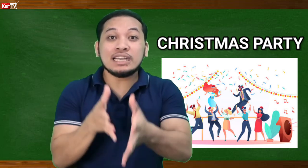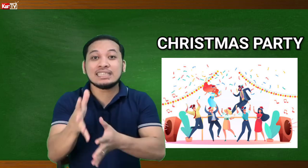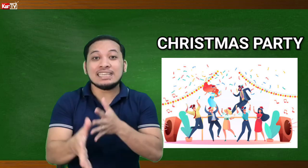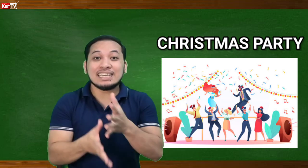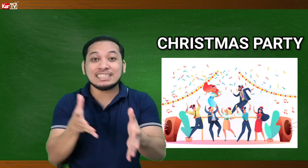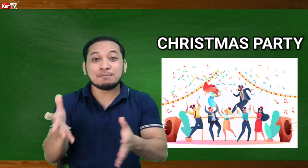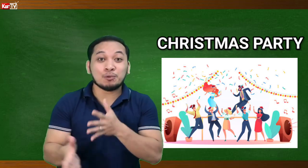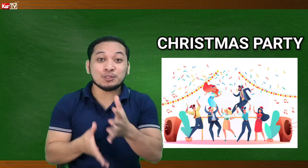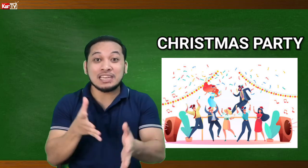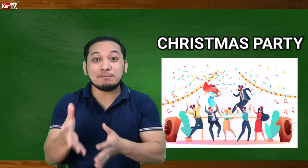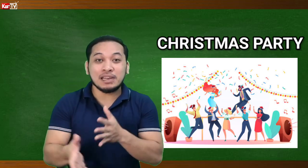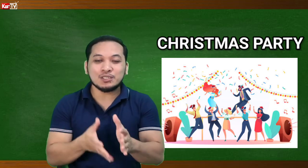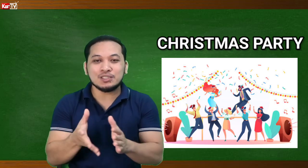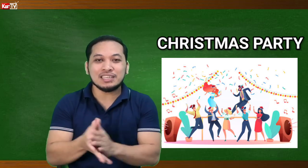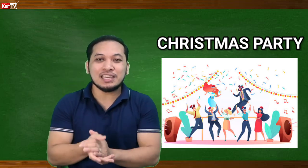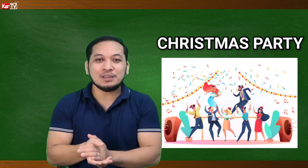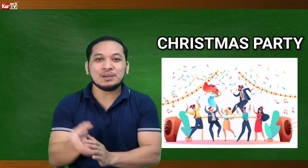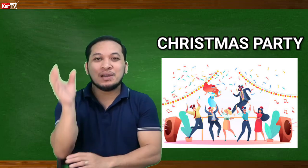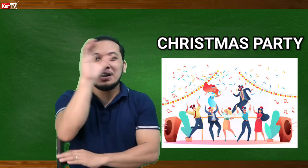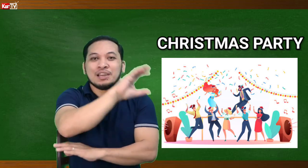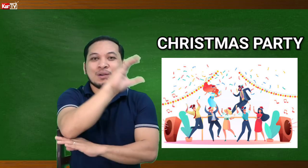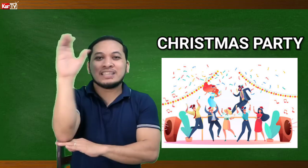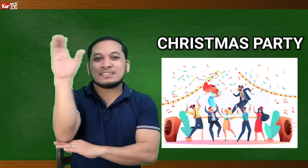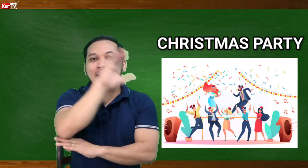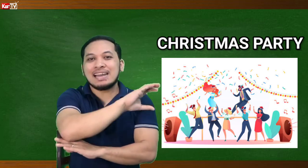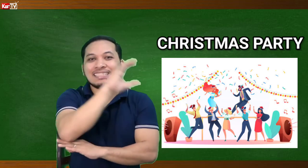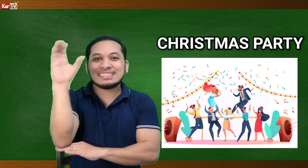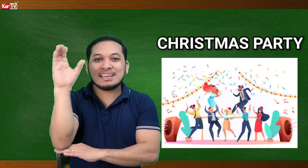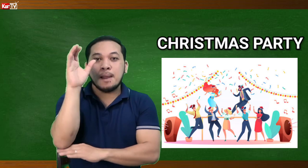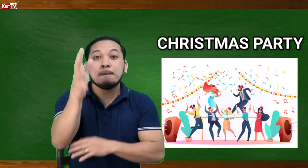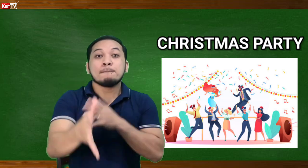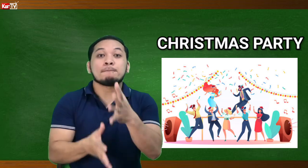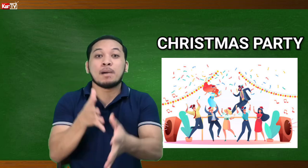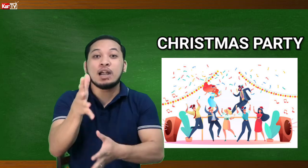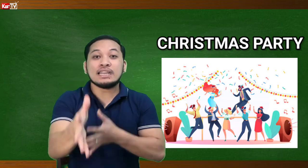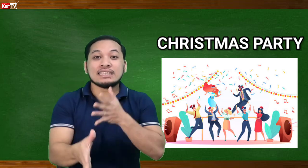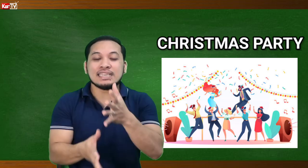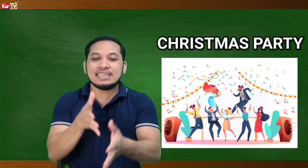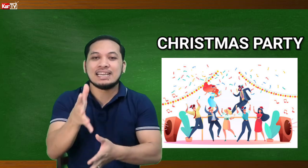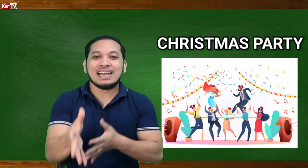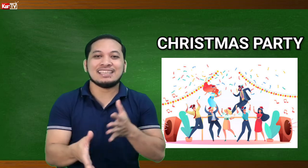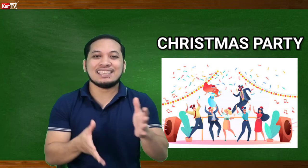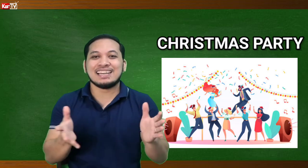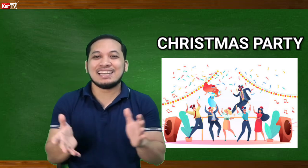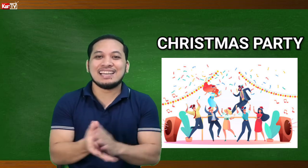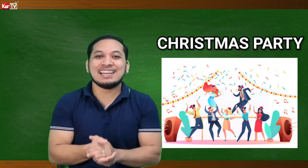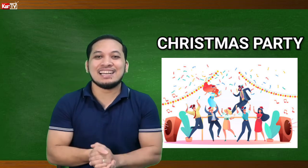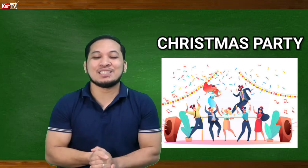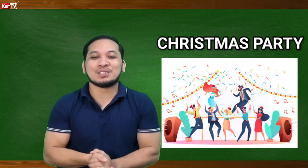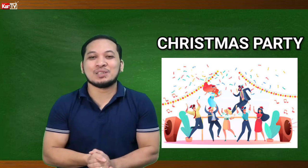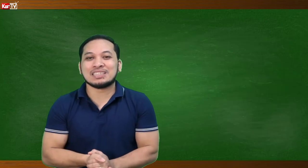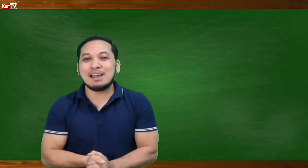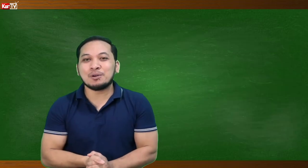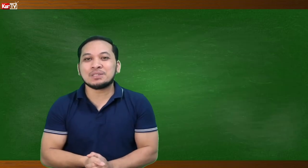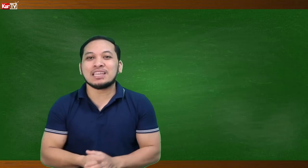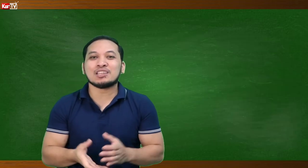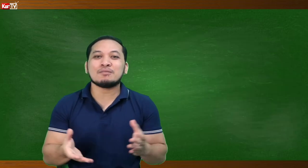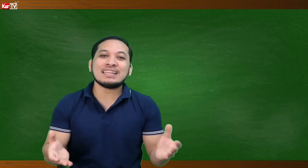party. Kasi puro celebration yun eh, no? Christmas party. Ayan. So, tapos, ganito naman